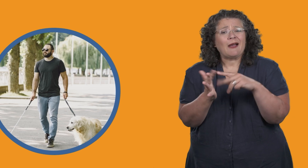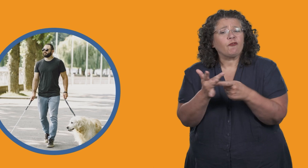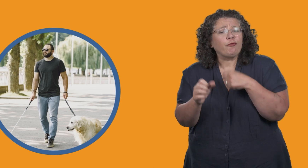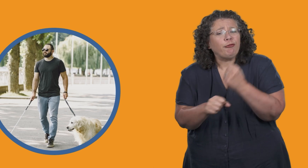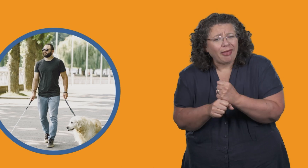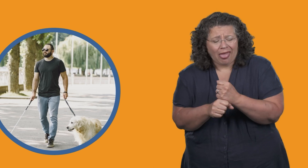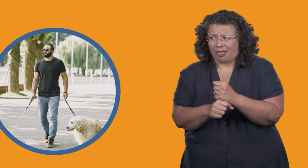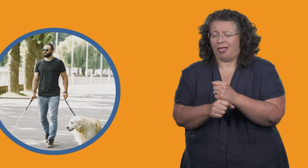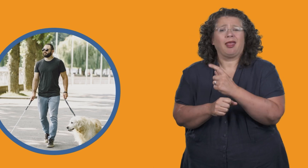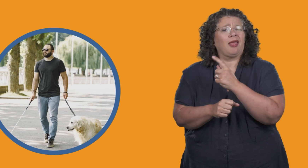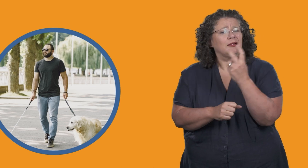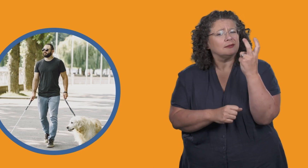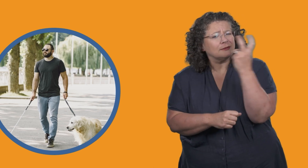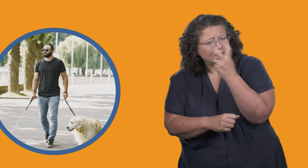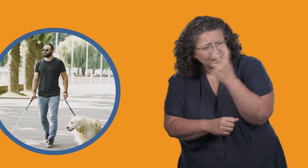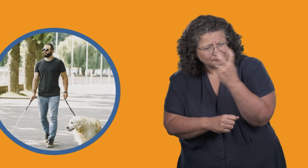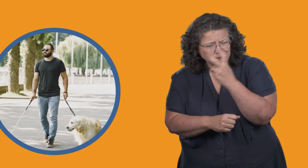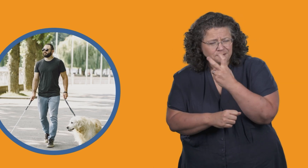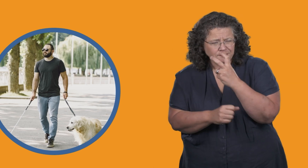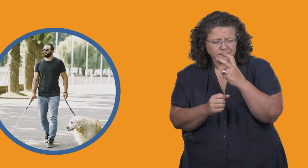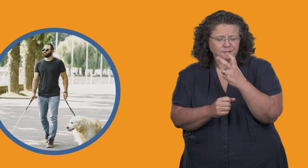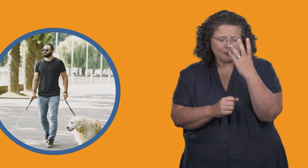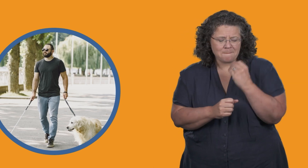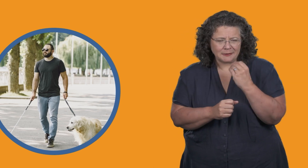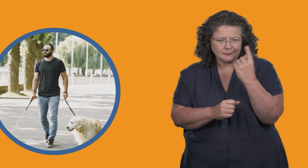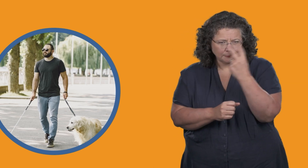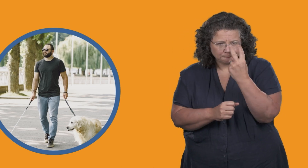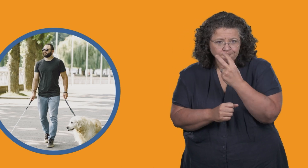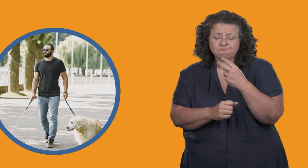Mae gan dyfrig NAM difrifol ar ei olwg,